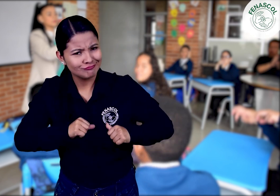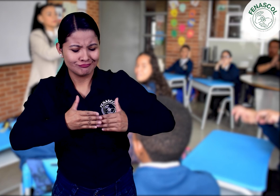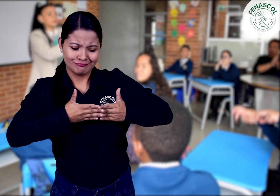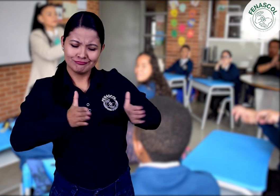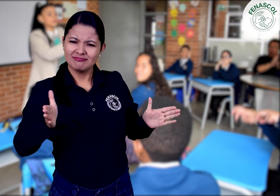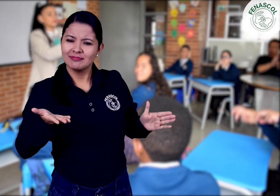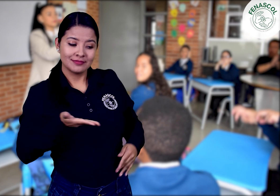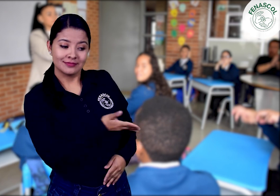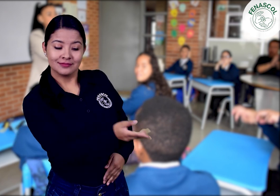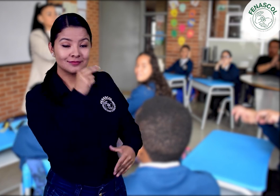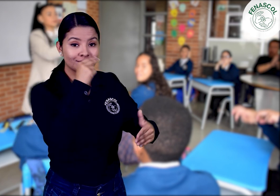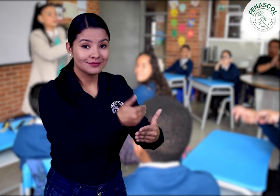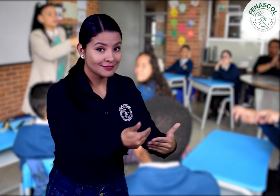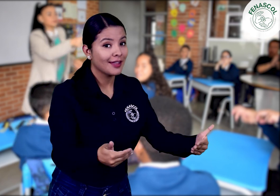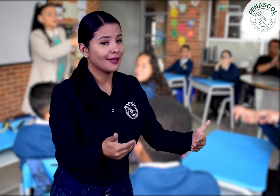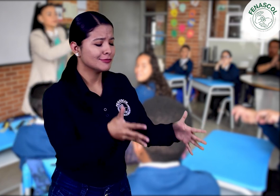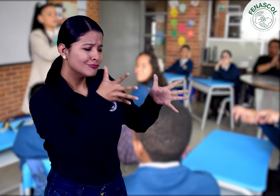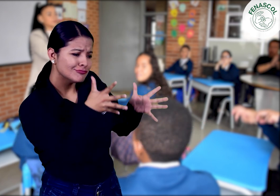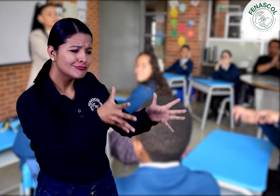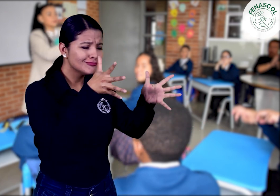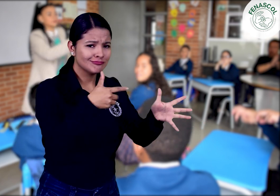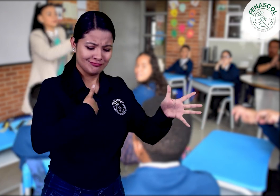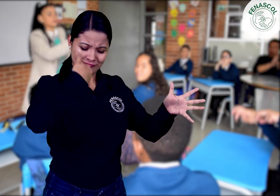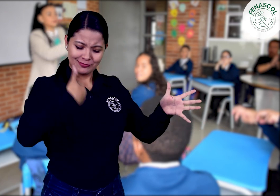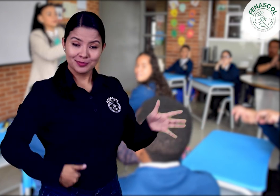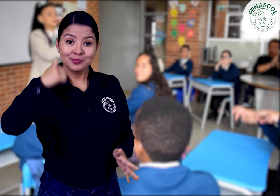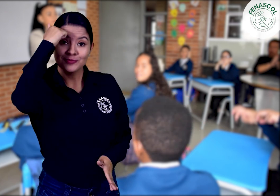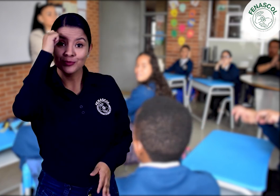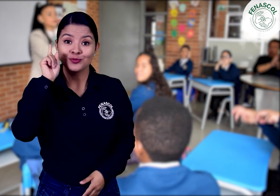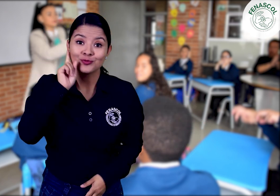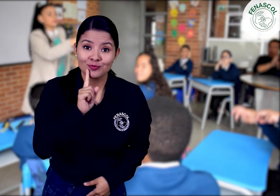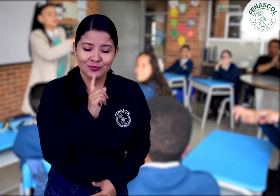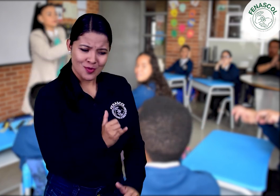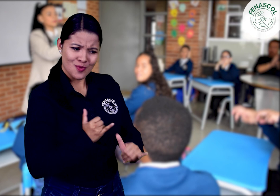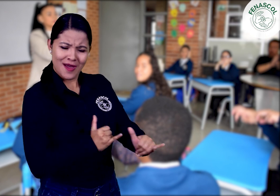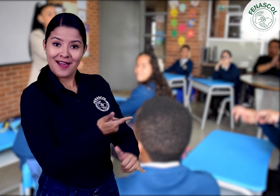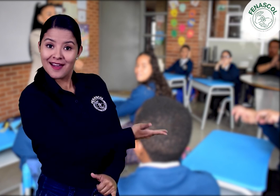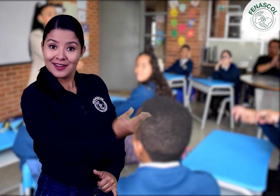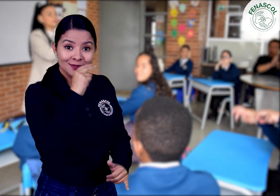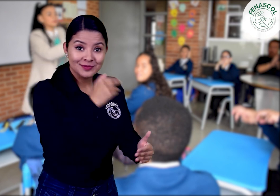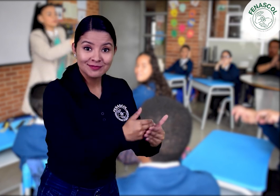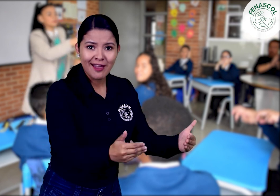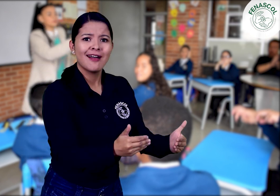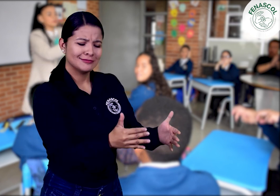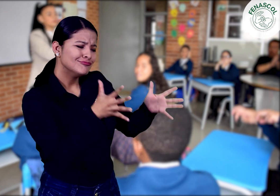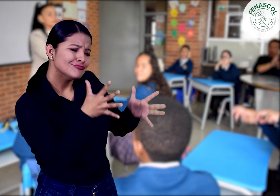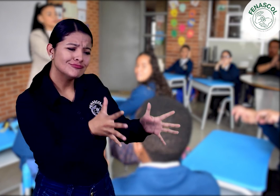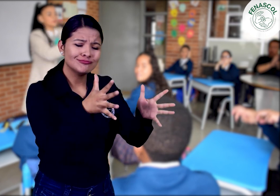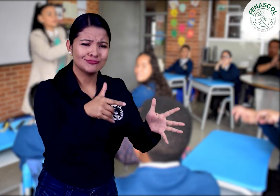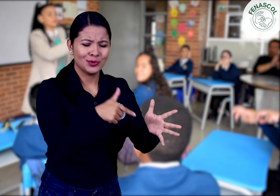y abren su corazón para enseñar a los niños de su comunidad tenemos unas palabras de un maestro sordo para